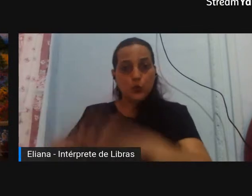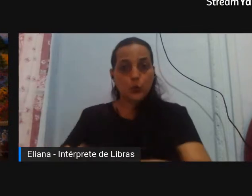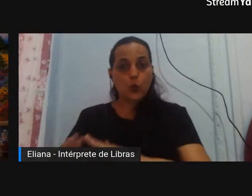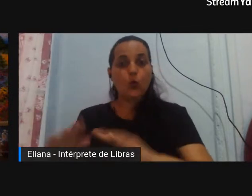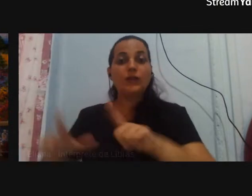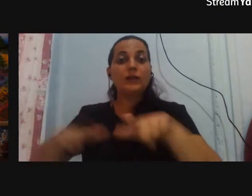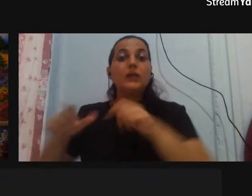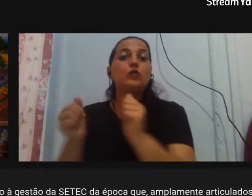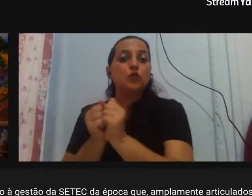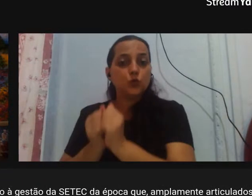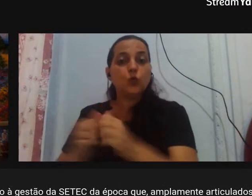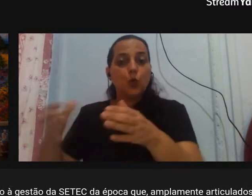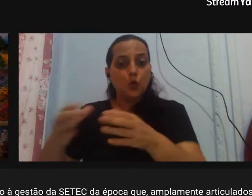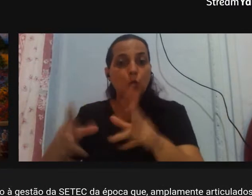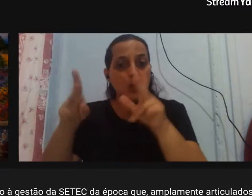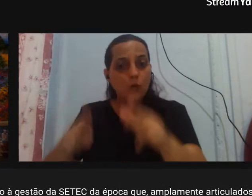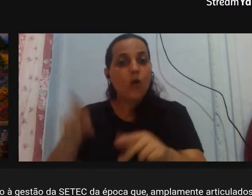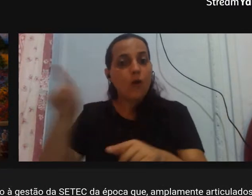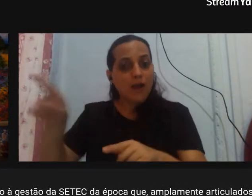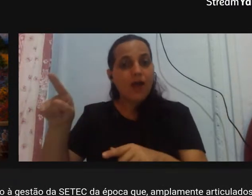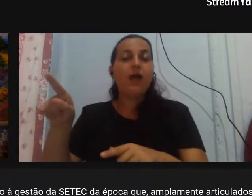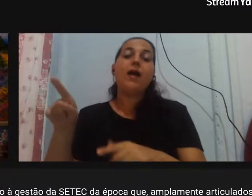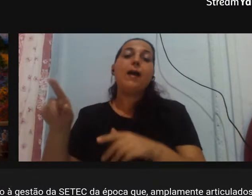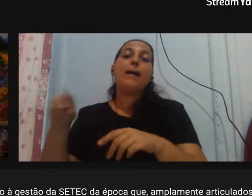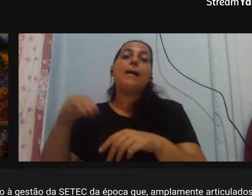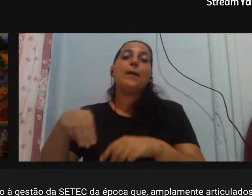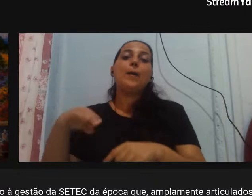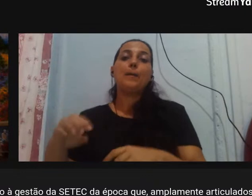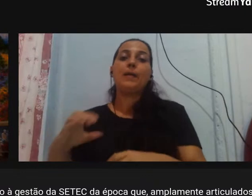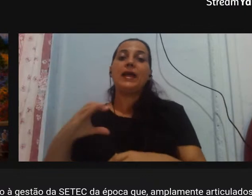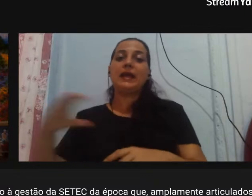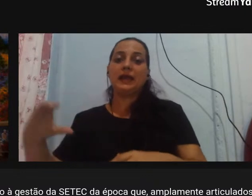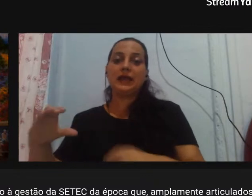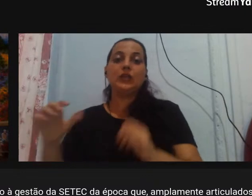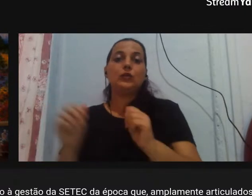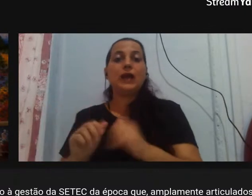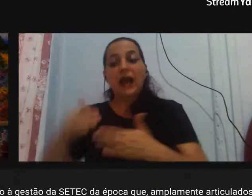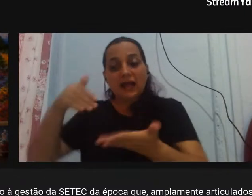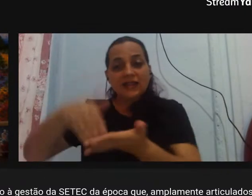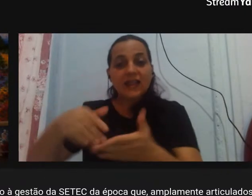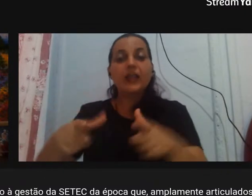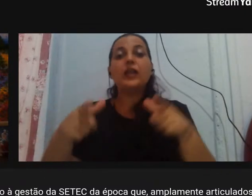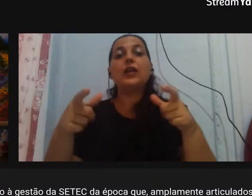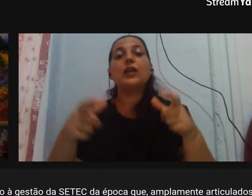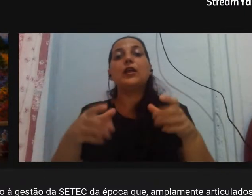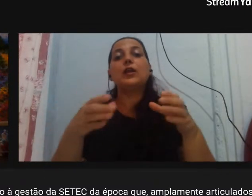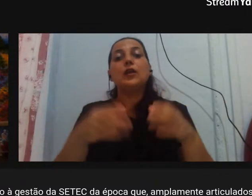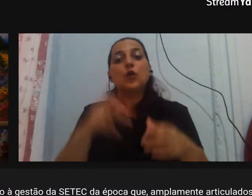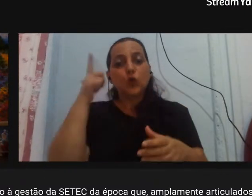segundo ano do governo Dilma, quando assume Mercadante, aí é uma outra equipe, né?